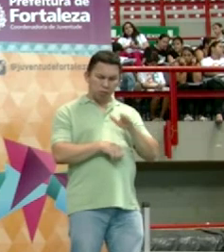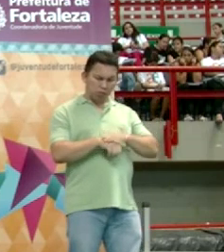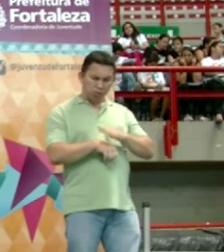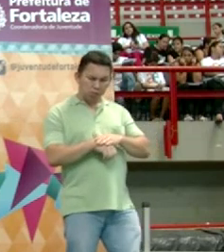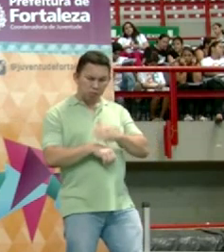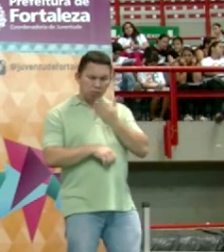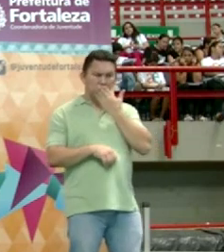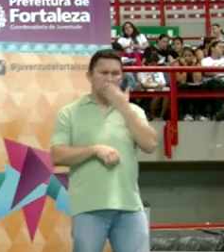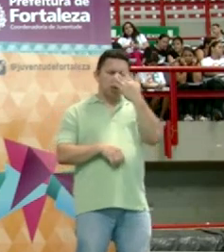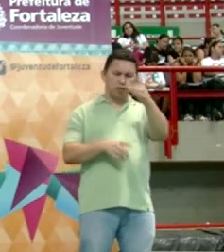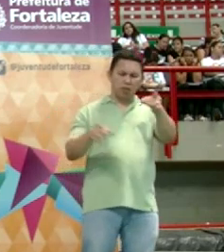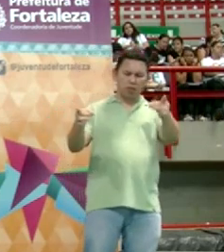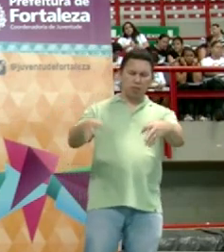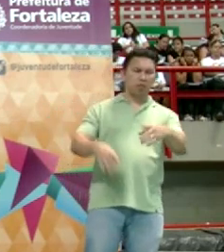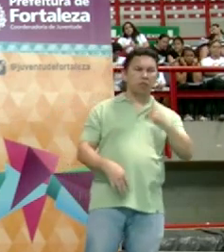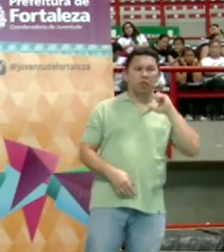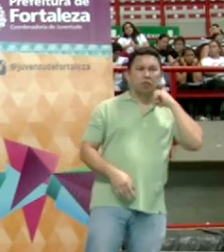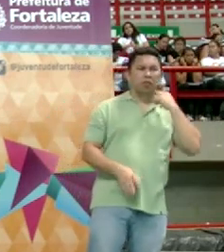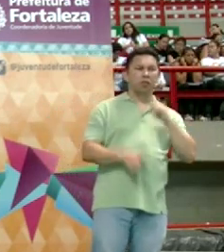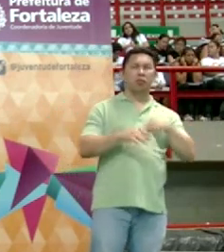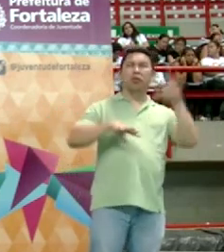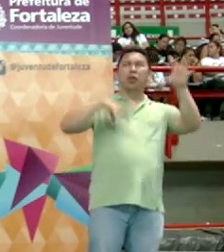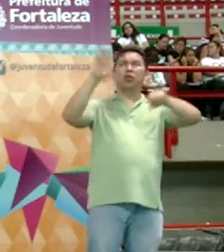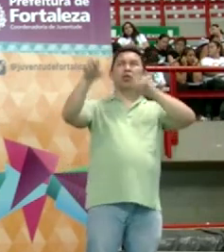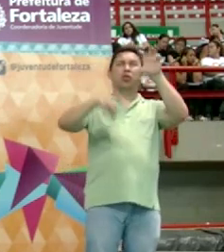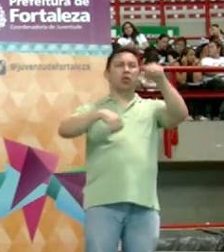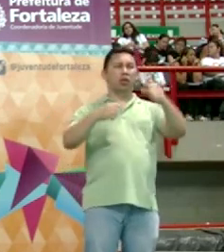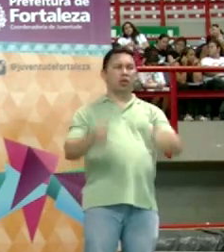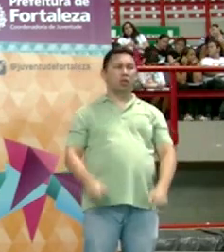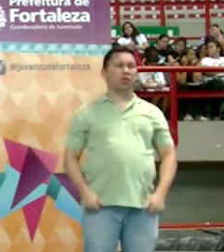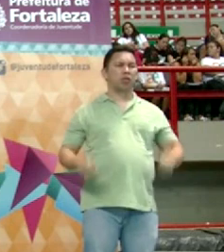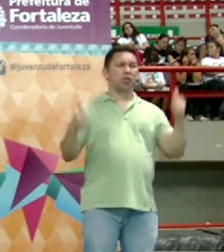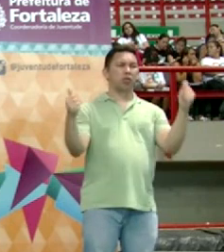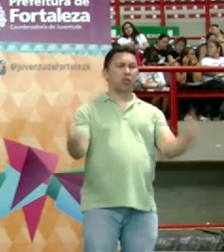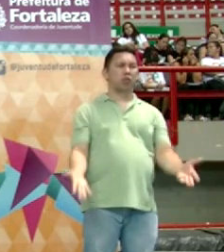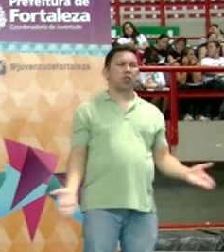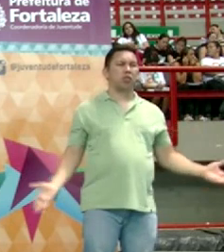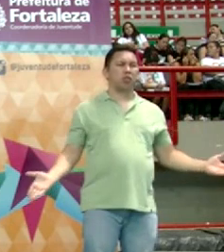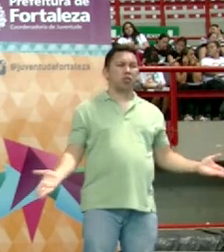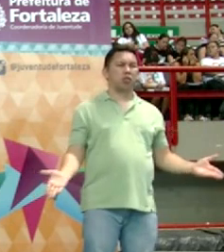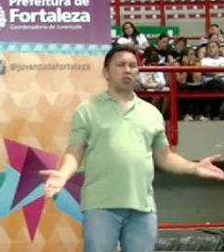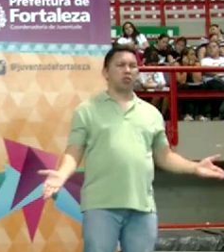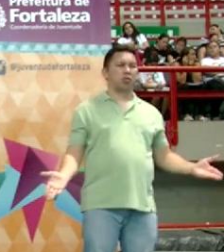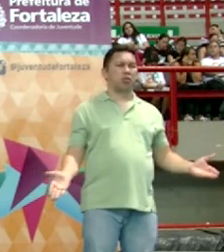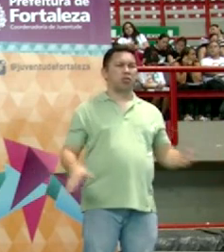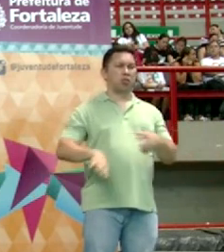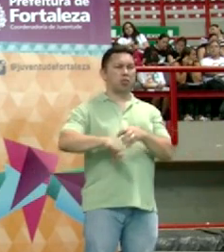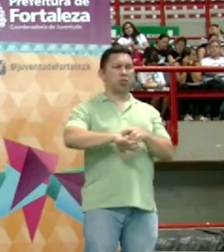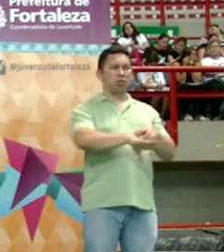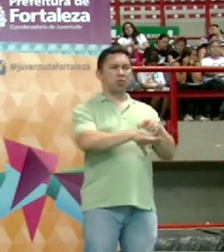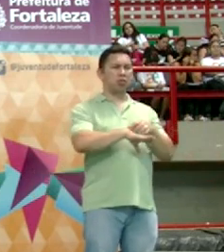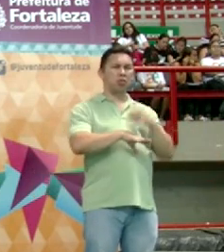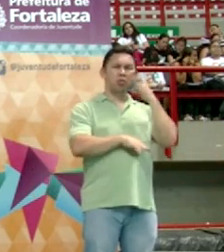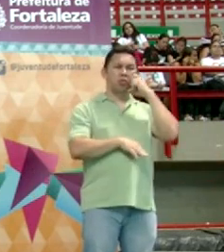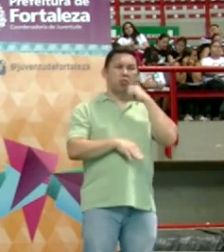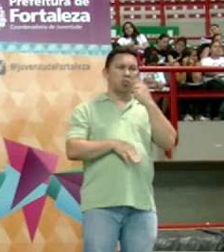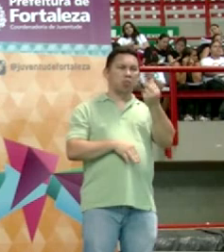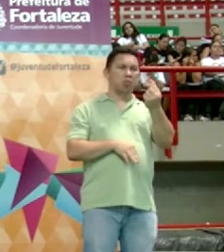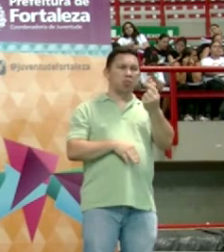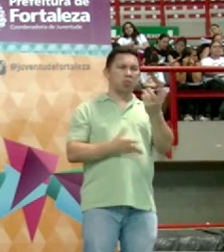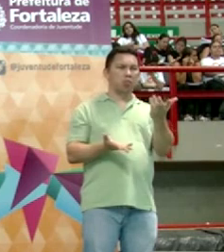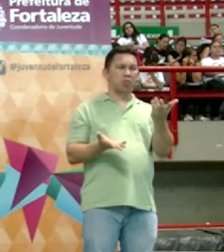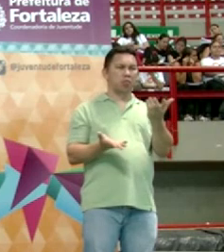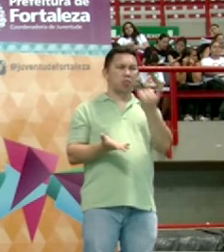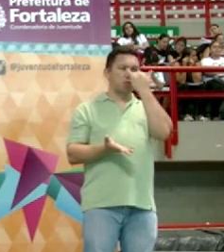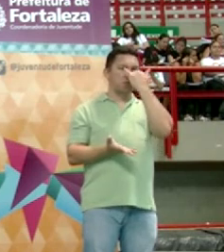produtor preferia deixar estragar do que gastar o dinheiro para a colheita e para o transporte, porque o que ele ia receber de volta ia ser menos do que o que